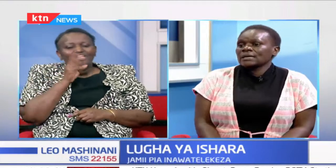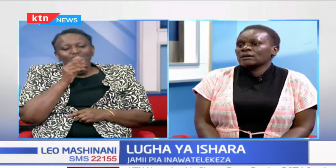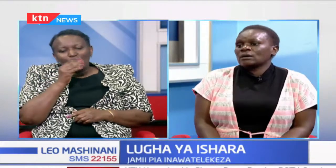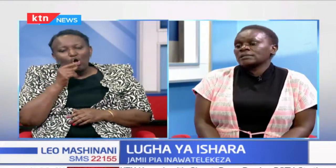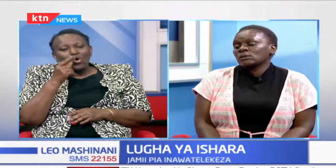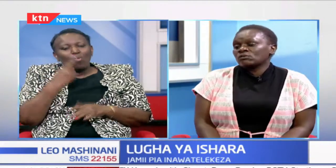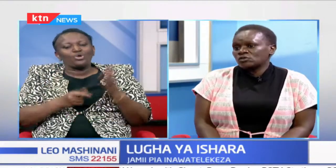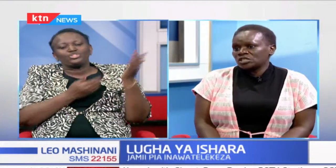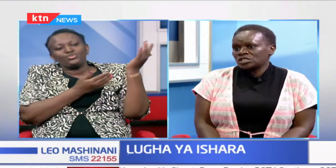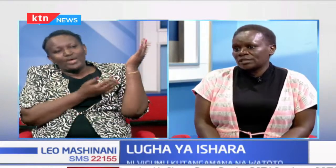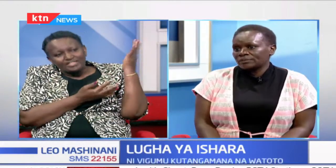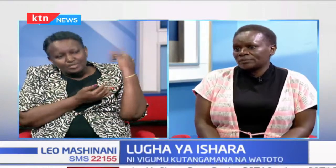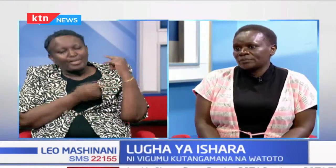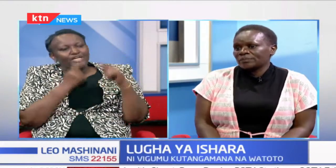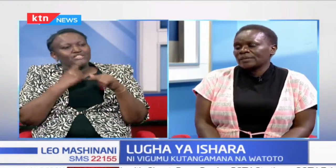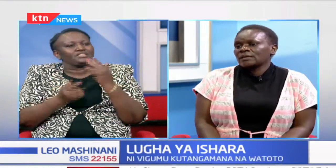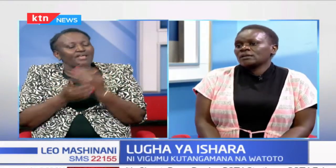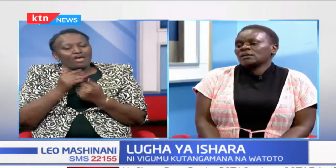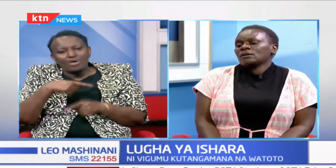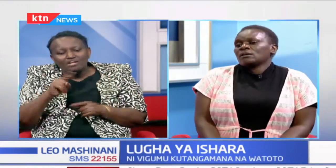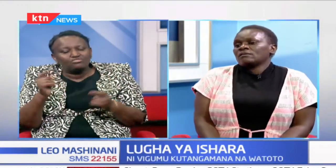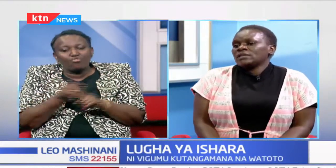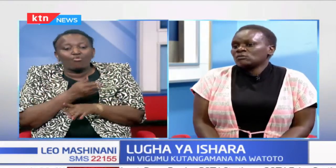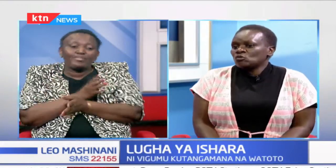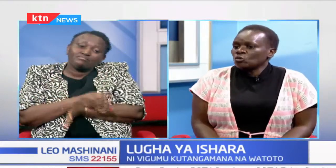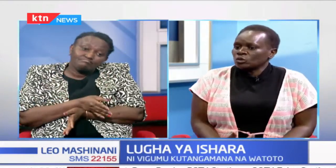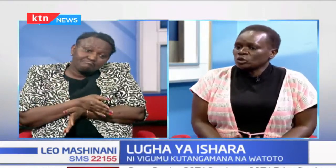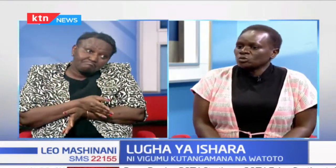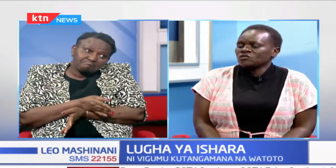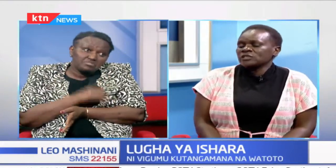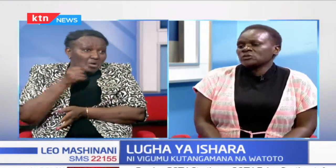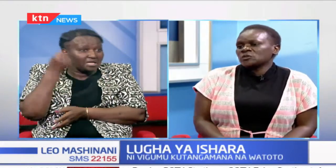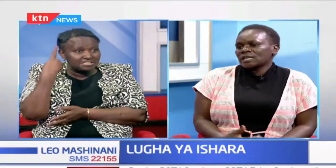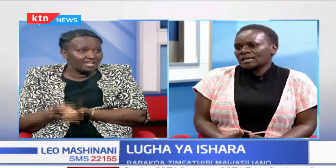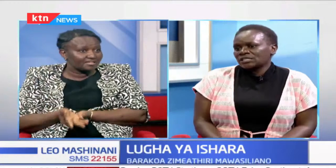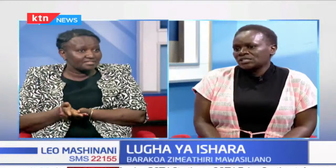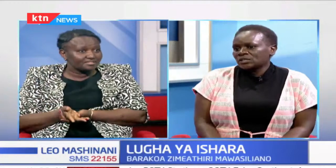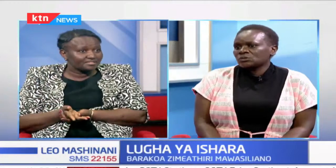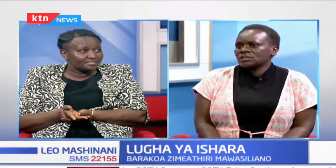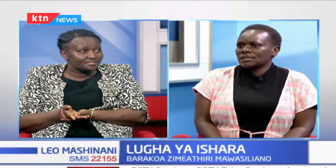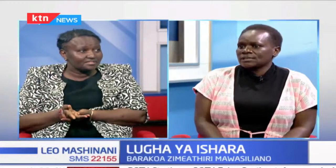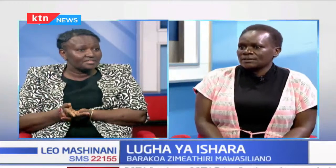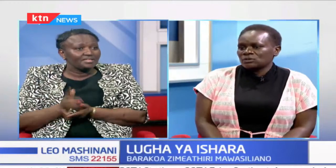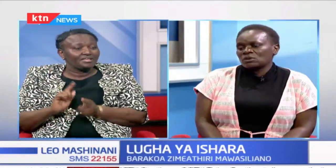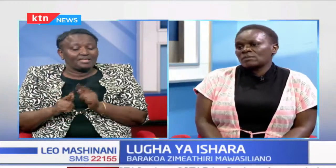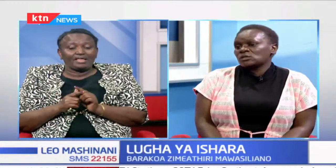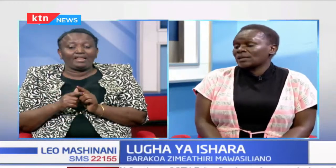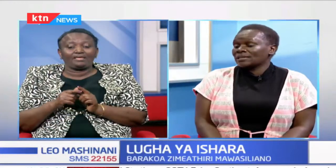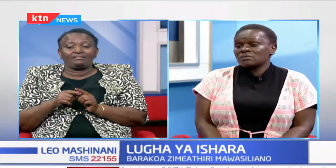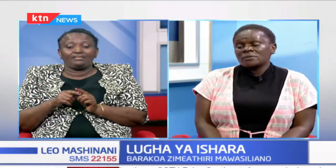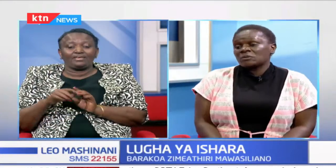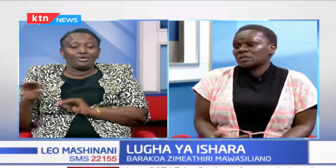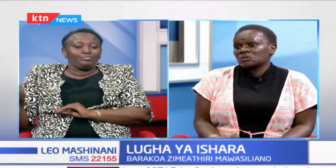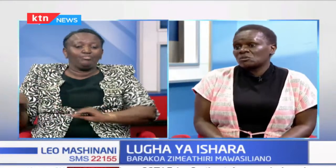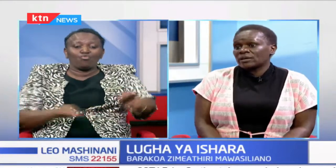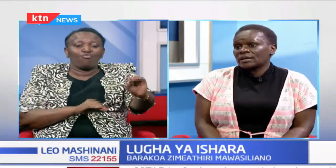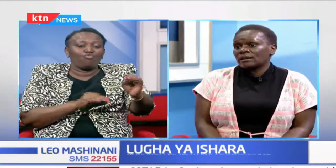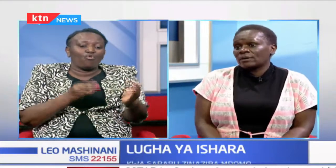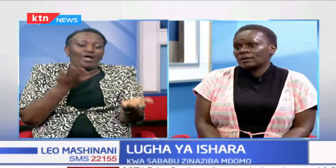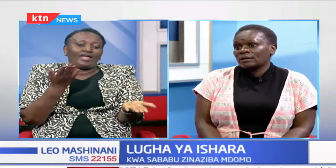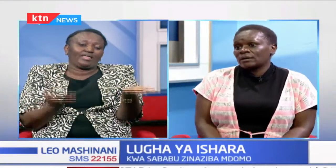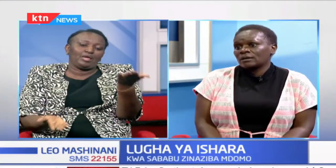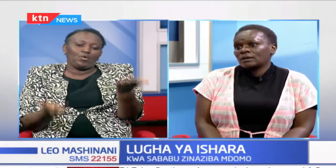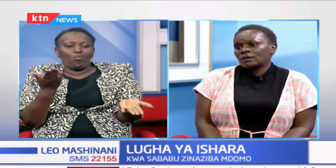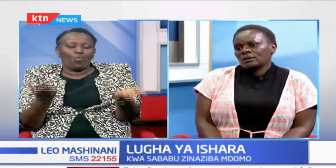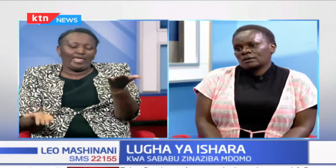Nasa kaanza kufundisha. Mm-hmm. Vile vitu tutarajie, tukishaza, vitu kama hizo. Lakini mimi hakuna kitu nilikuwa